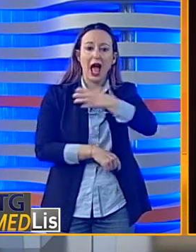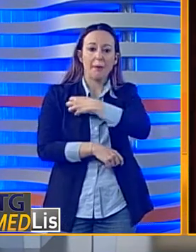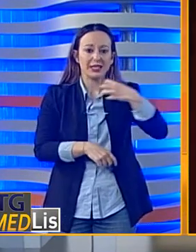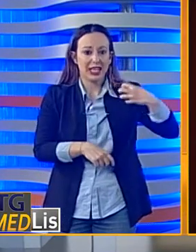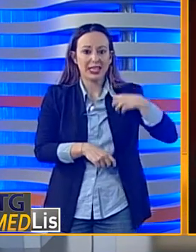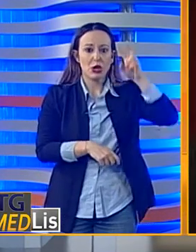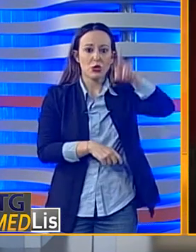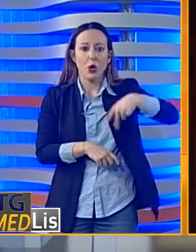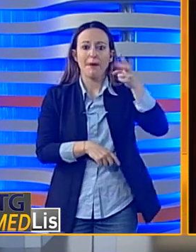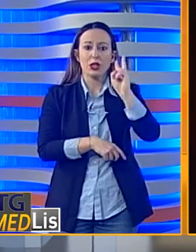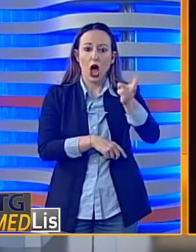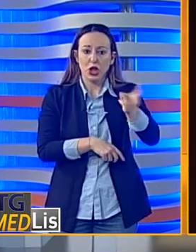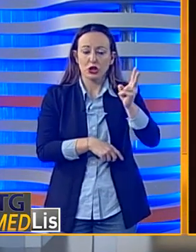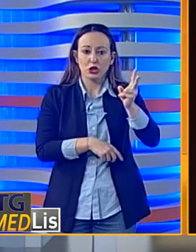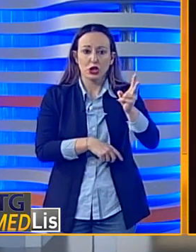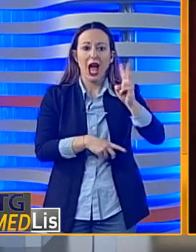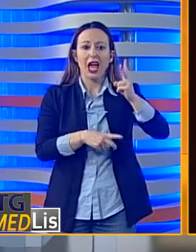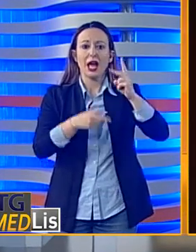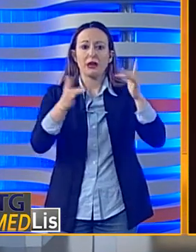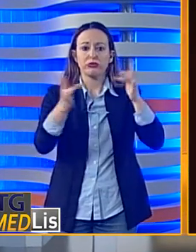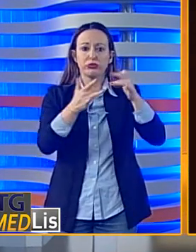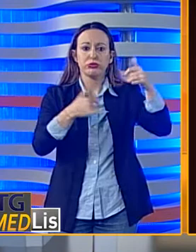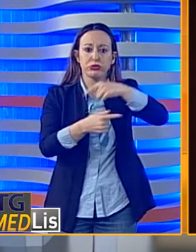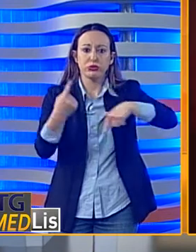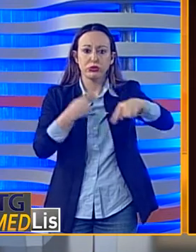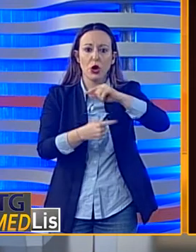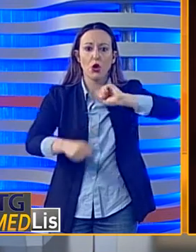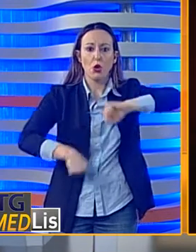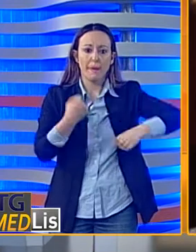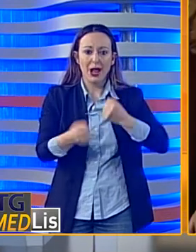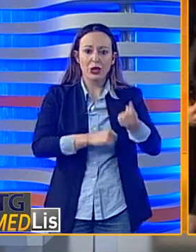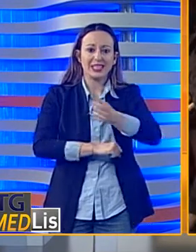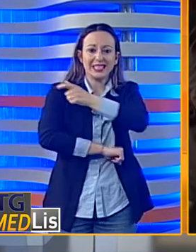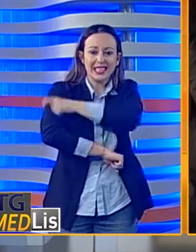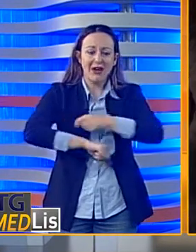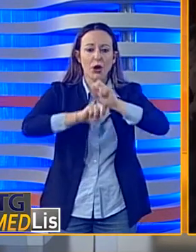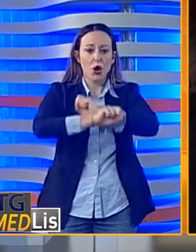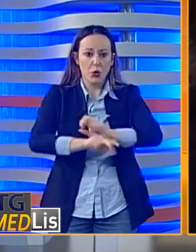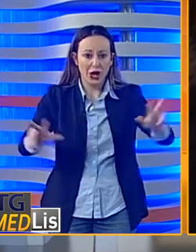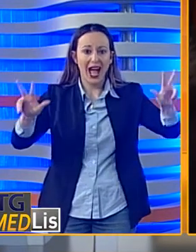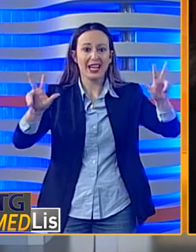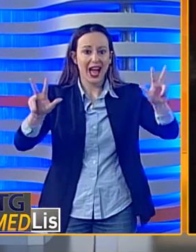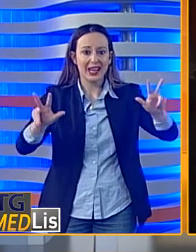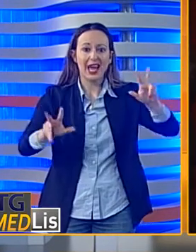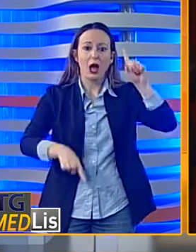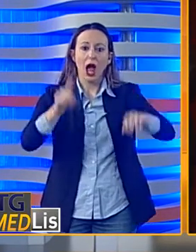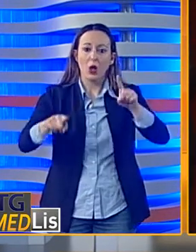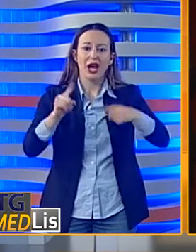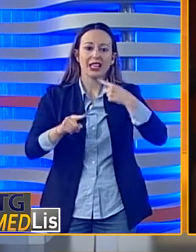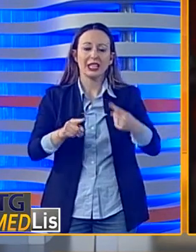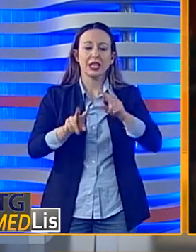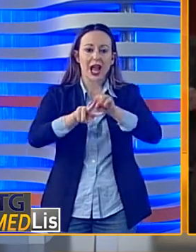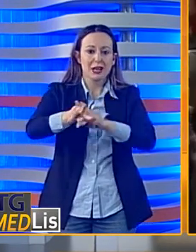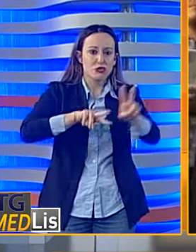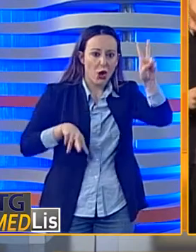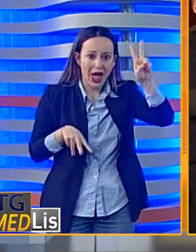del 2012 l'audio della conversazione tra un componente dello staff della comunicazione e alcuni deputati